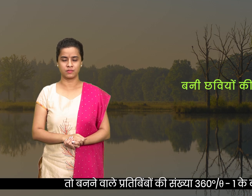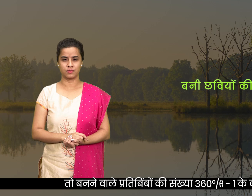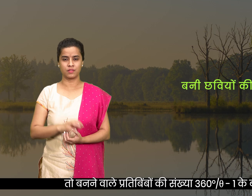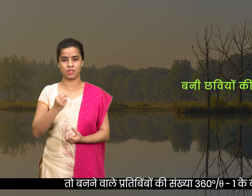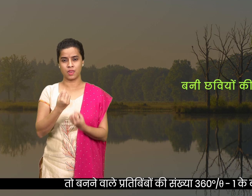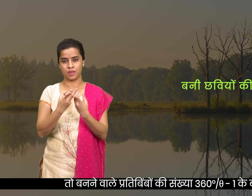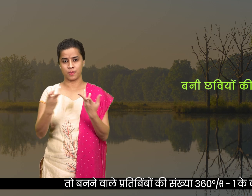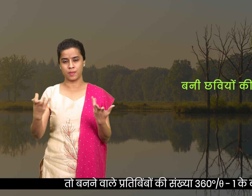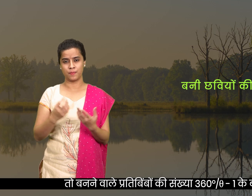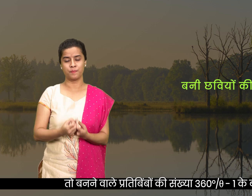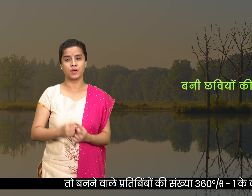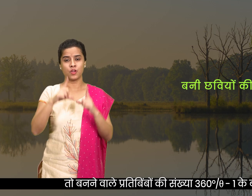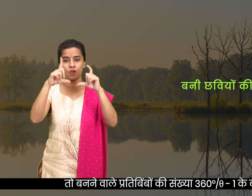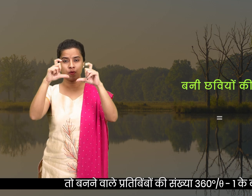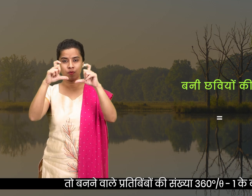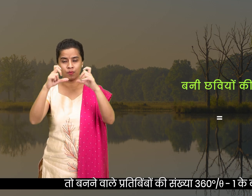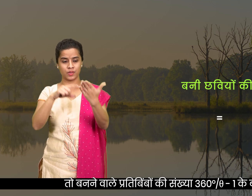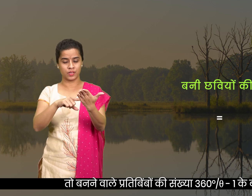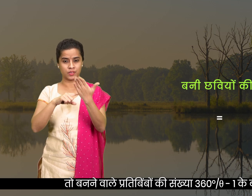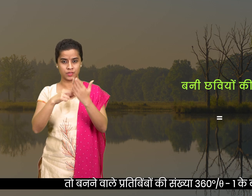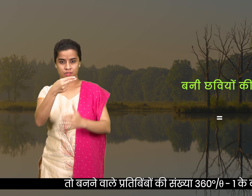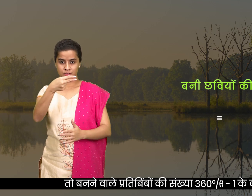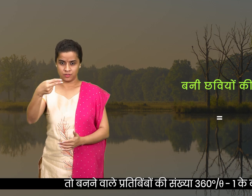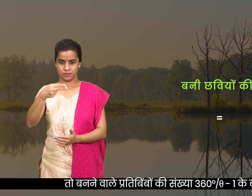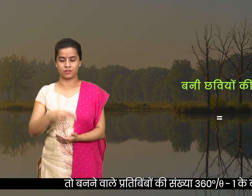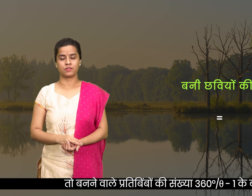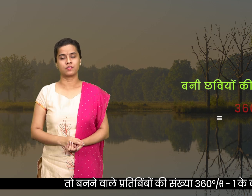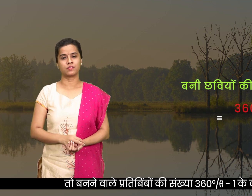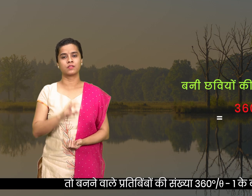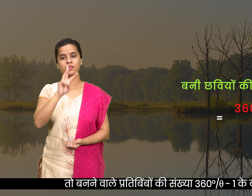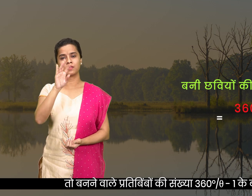तो बनने वाले प्रतिबिंबों की संख्या 360 डिग्री